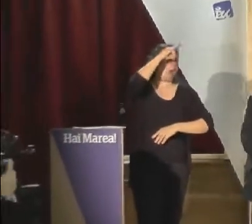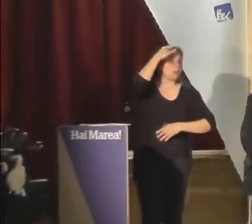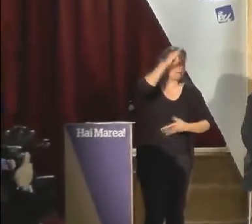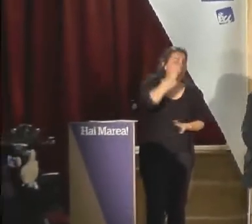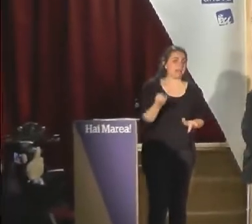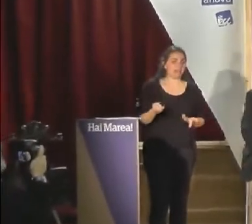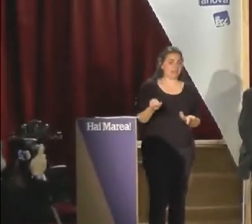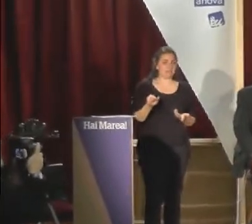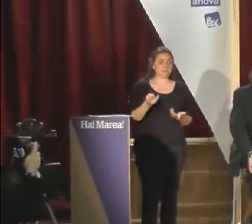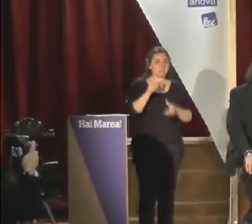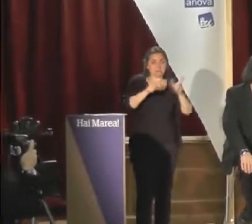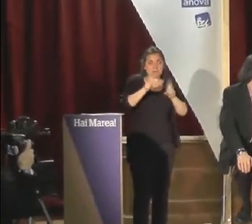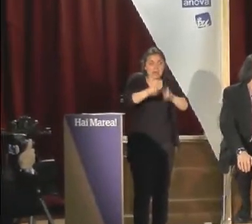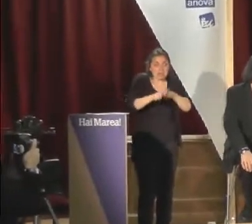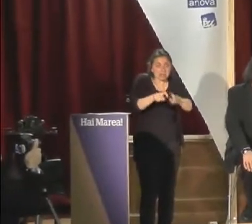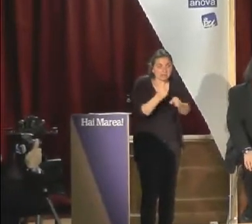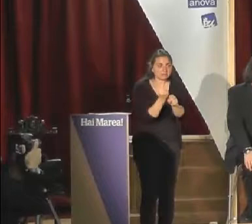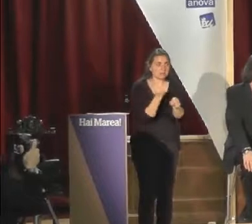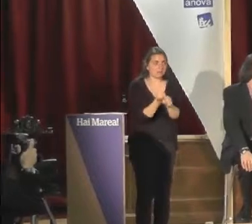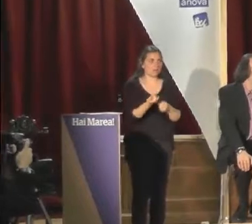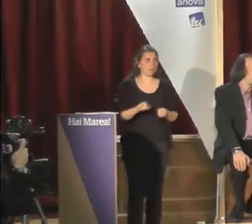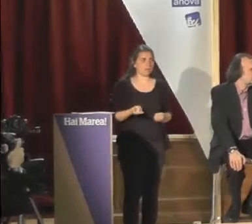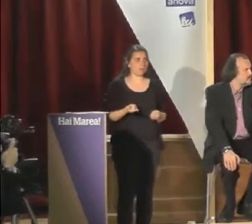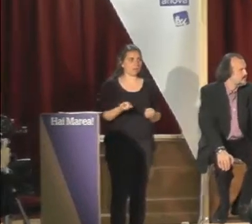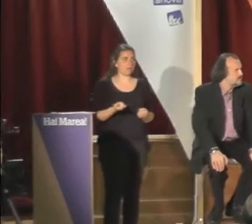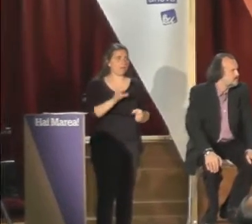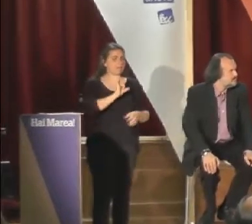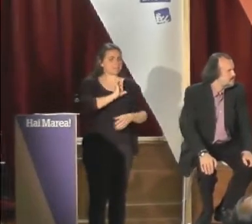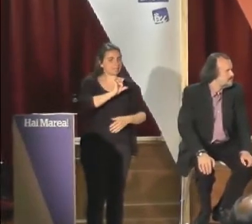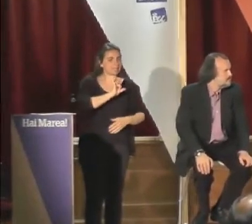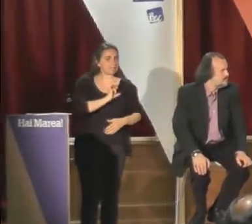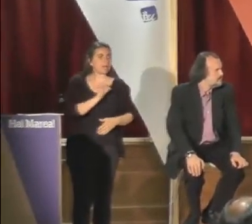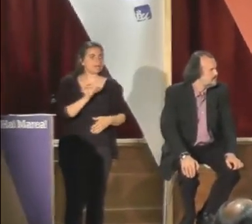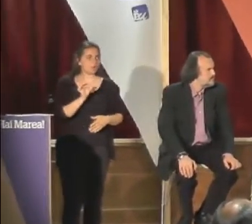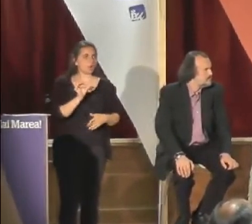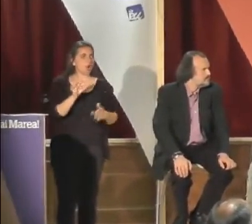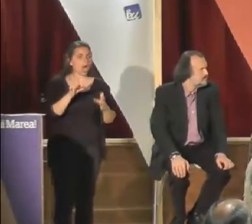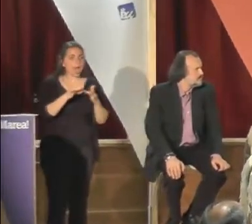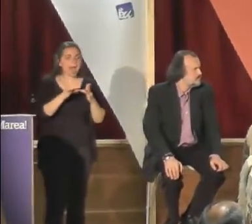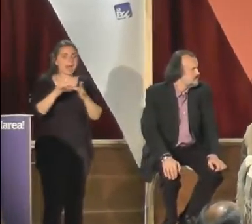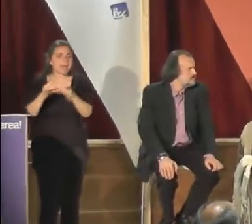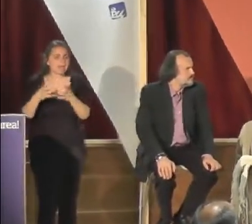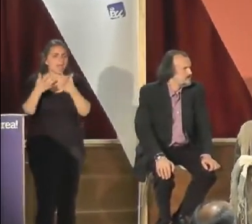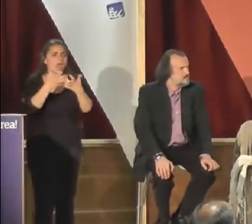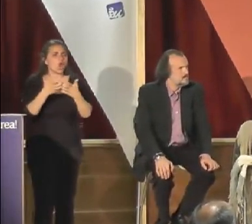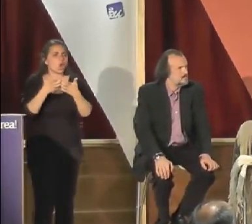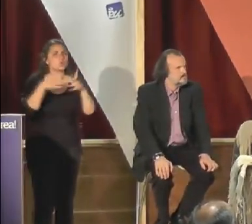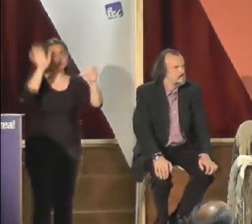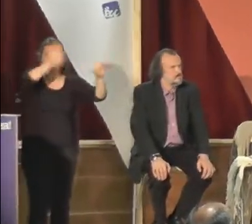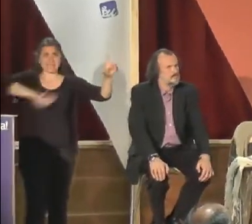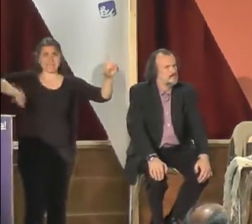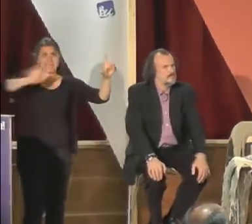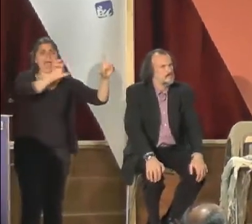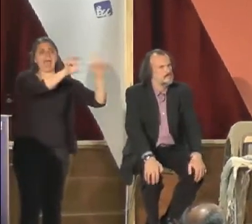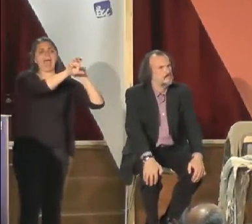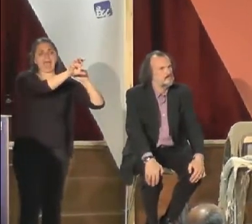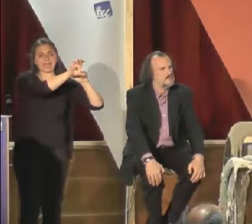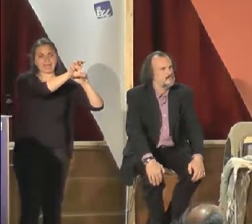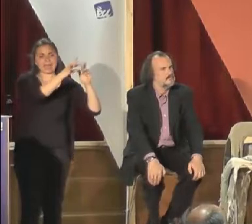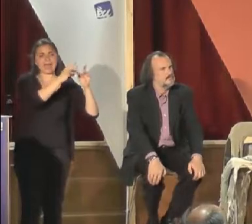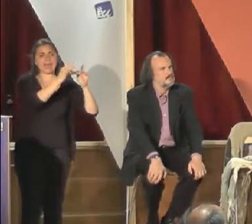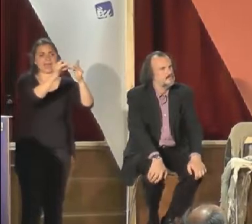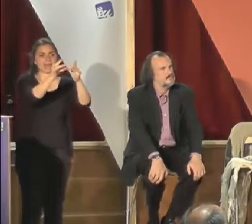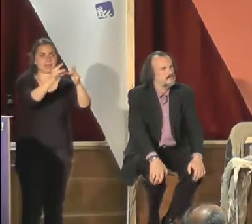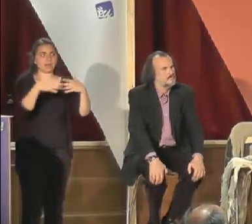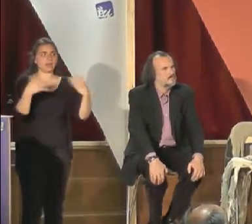O sindicato labrego, antes Comisións Labregas, era o sindicato líder de loitas labregas en toda a Península Ibérica. De maneira